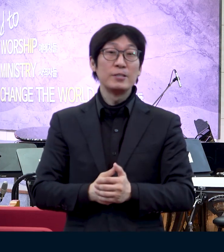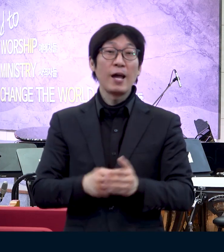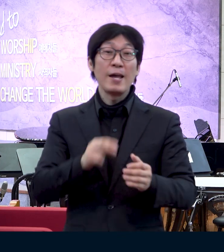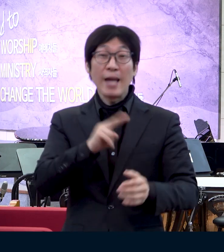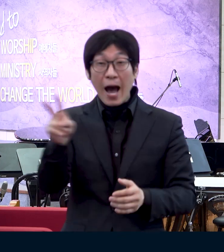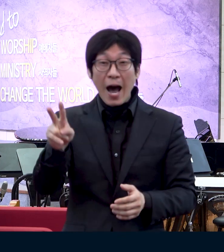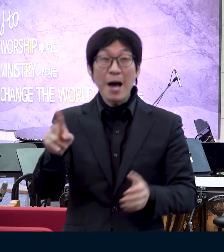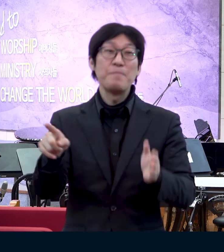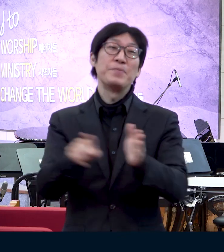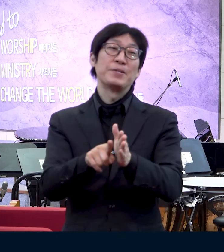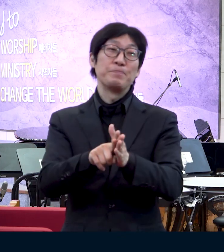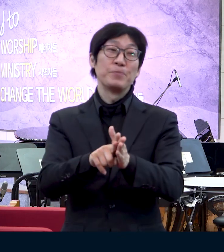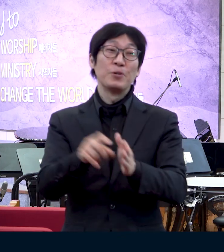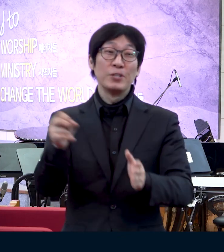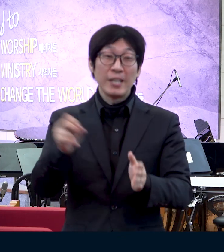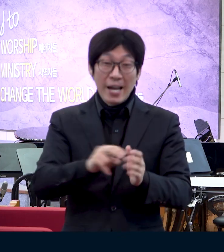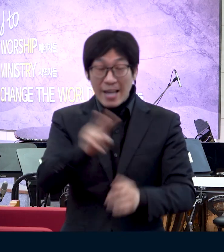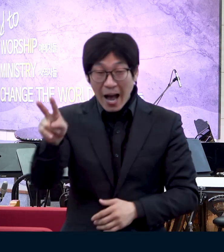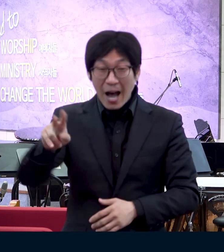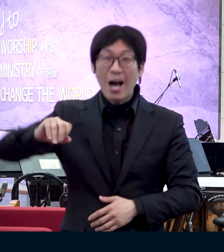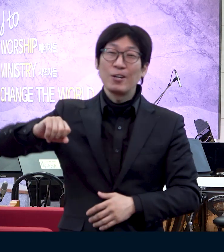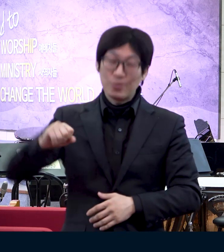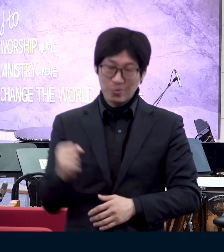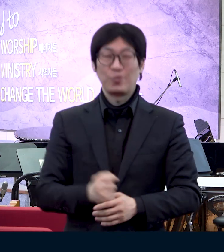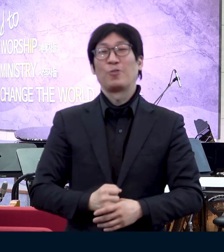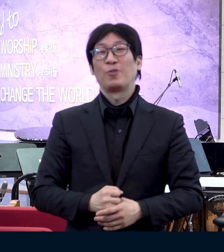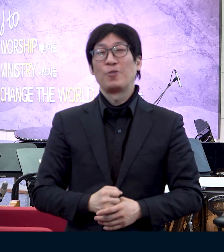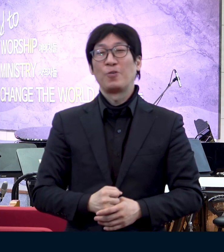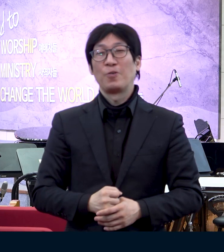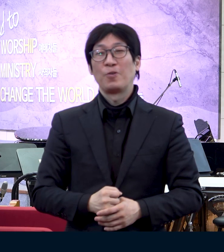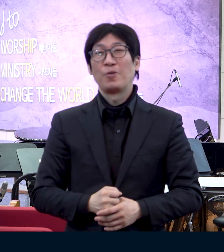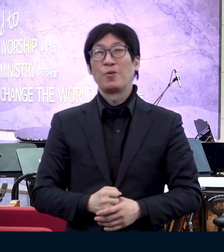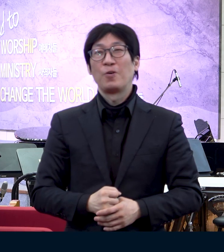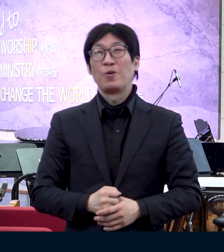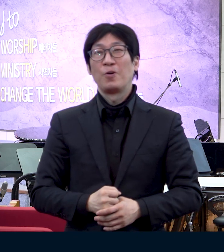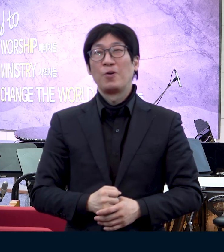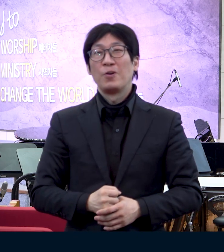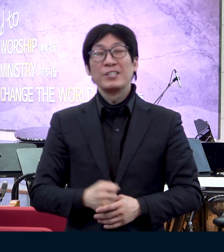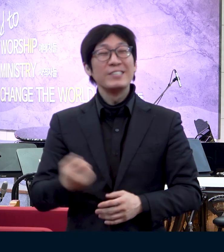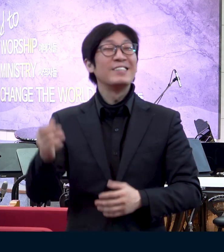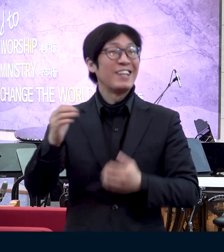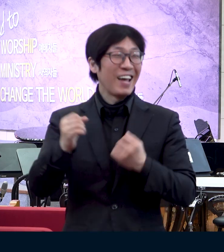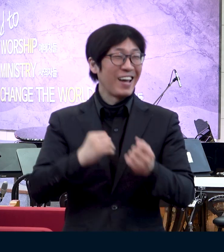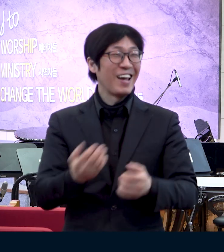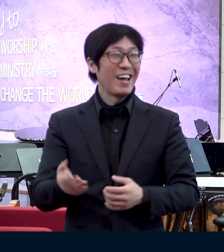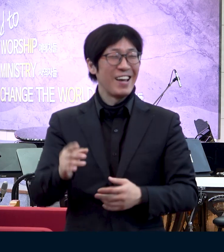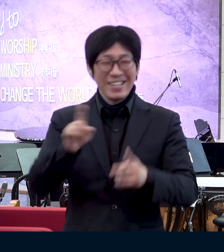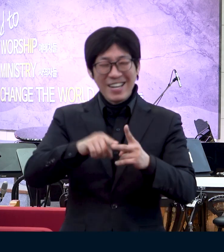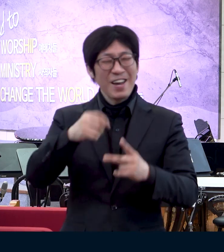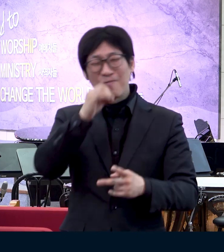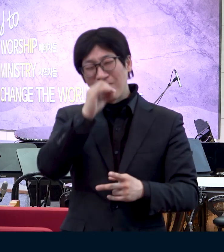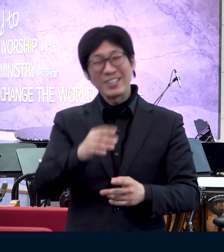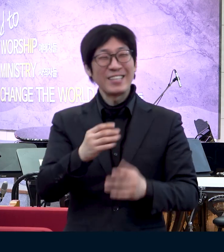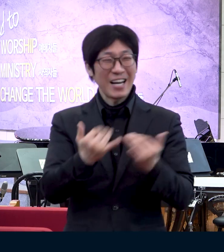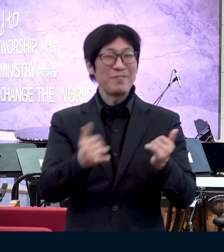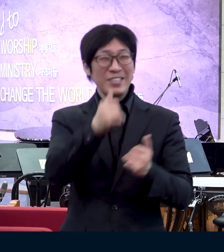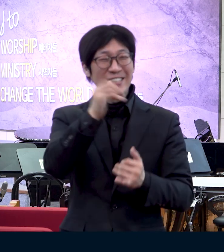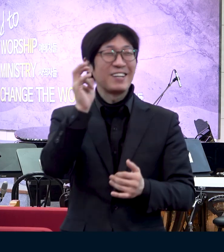이게 신앙이죠. 이게 순종이죠. 근데 도저히 안 믿어진다. 진짜 내가 아무리 그래도 이해가 안